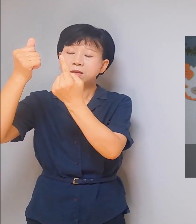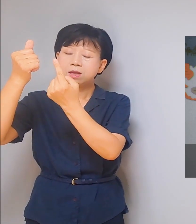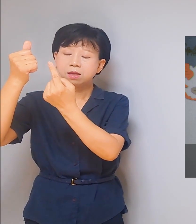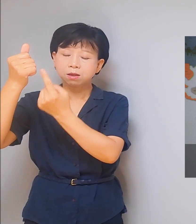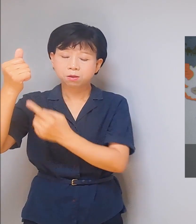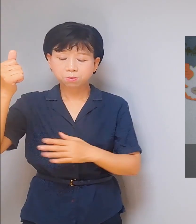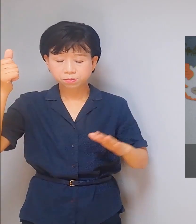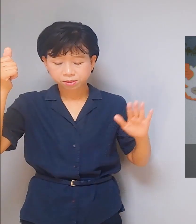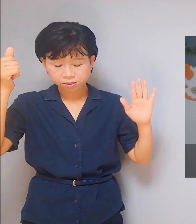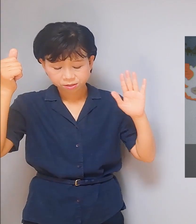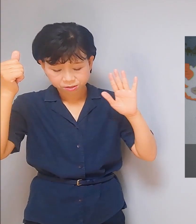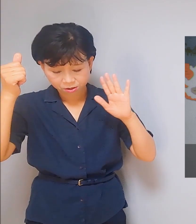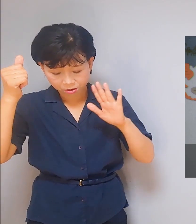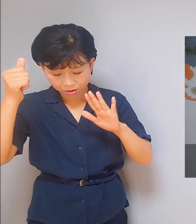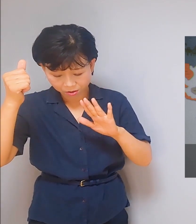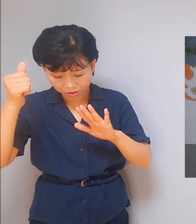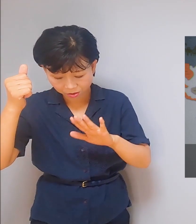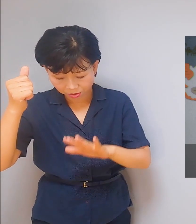주께와